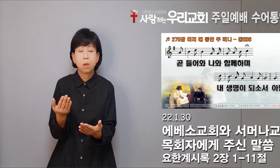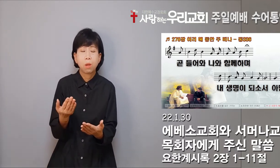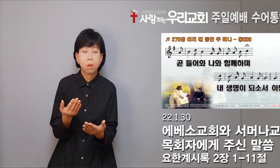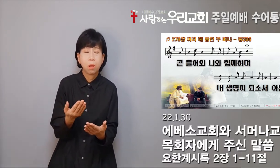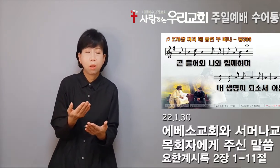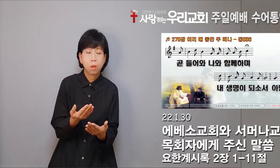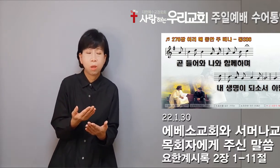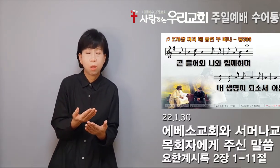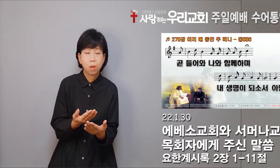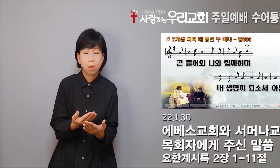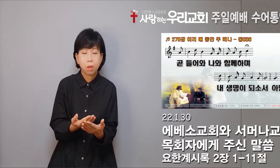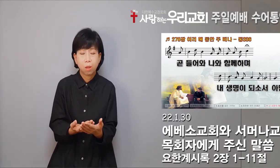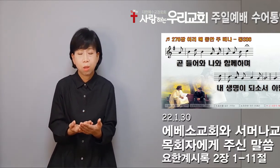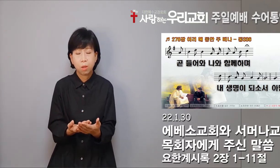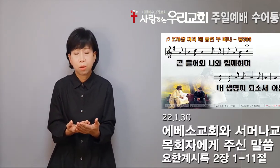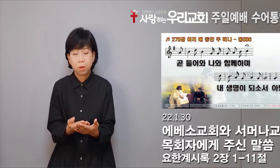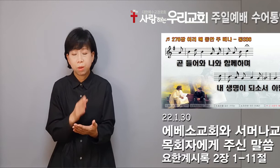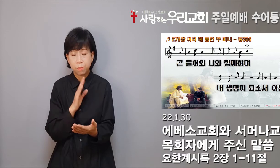되소서.